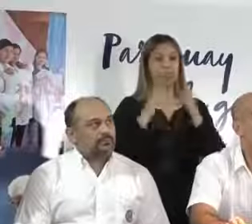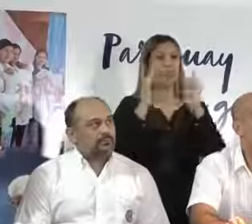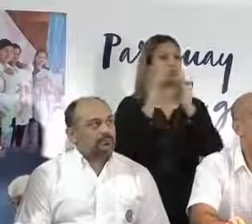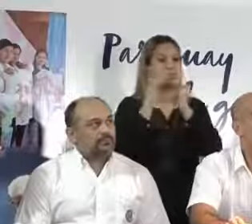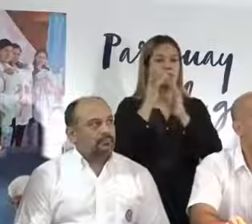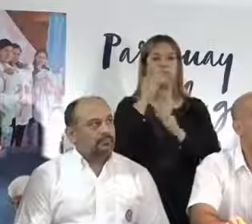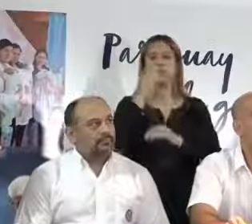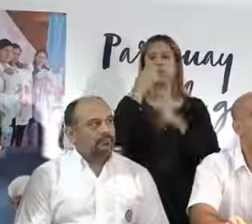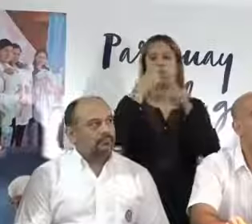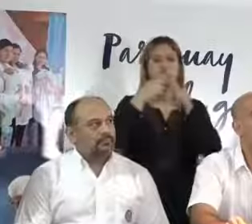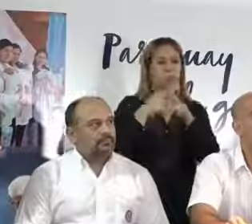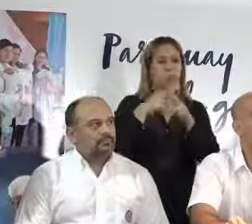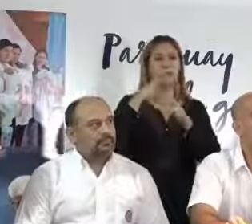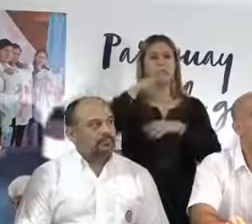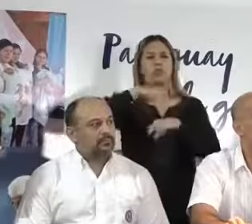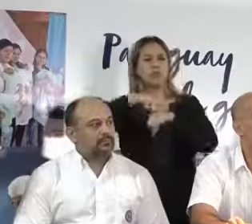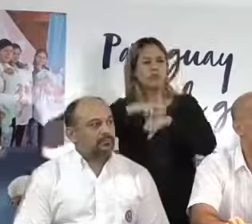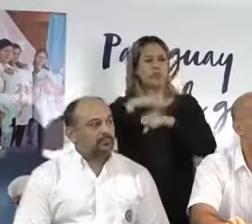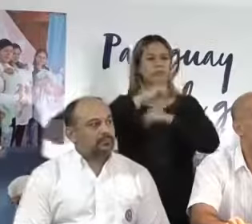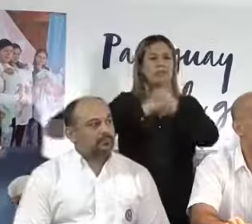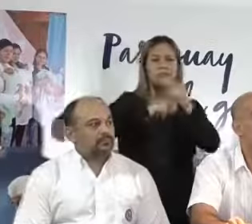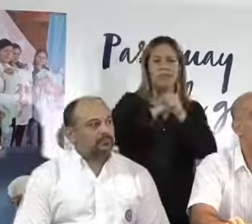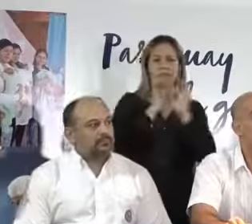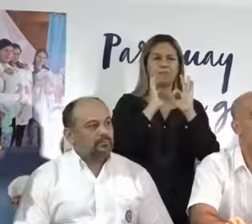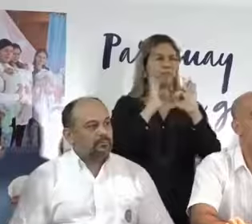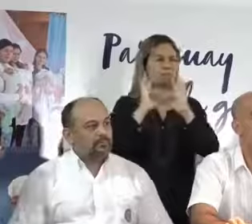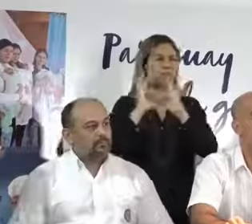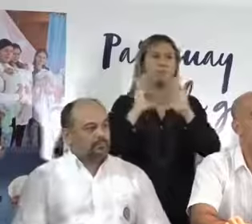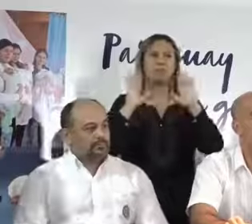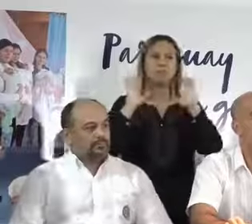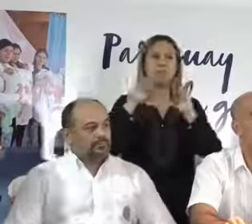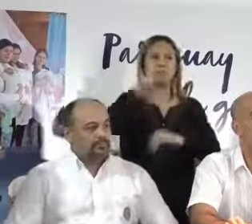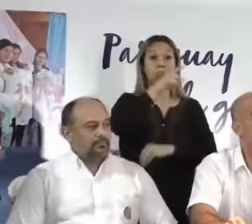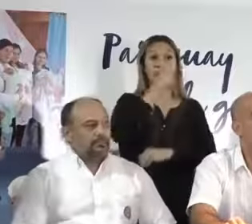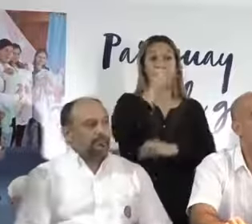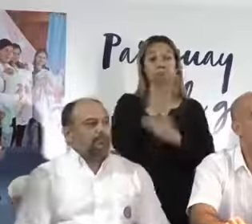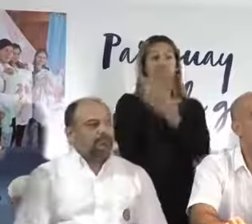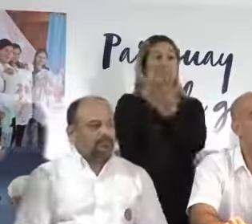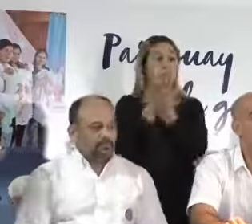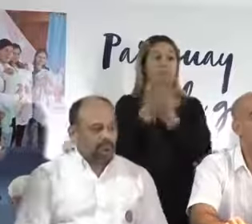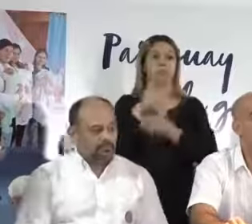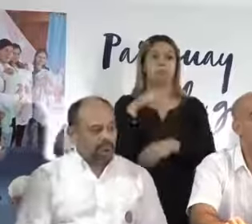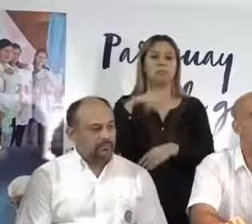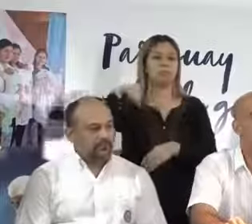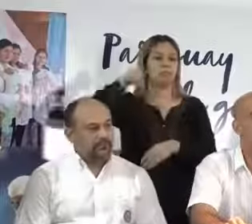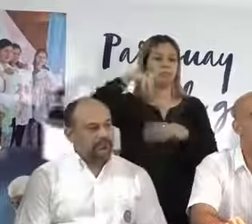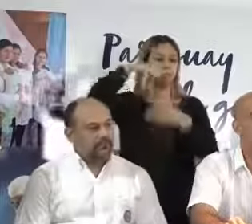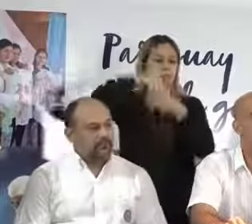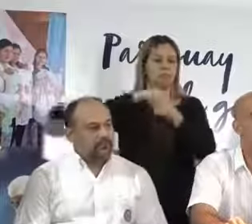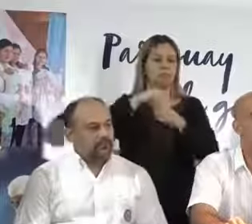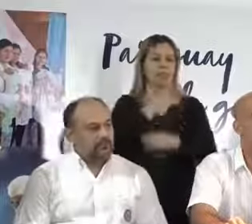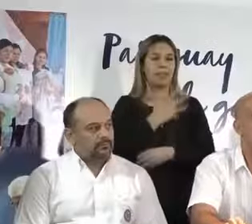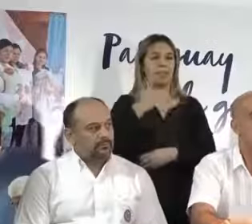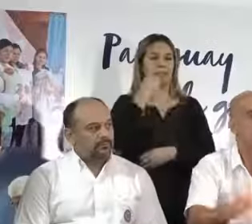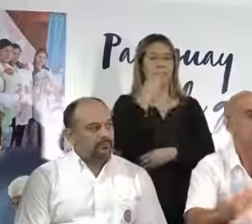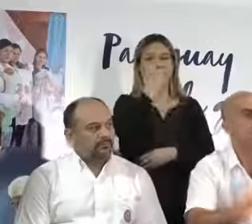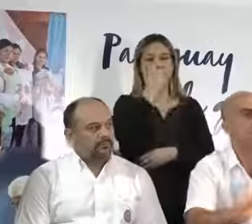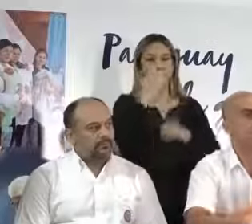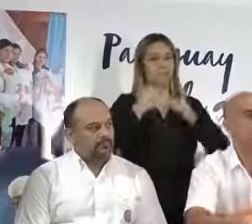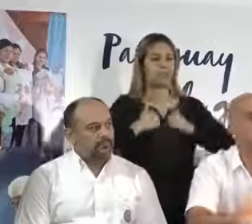están identificados, varios de ellos ya fueron abordados y serán continuamente monitoreados por la Dirección de Vigilancia de la Salud.